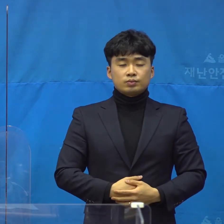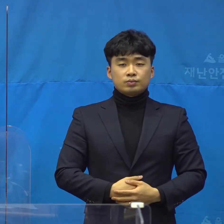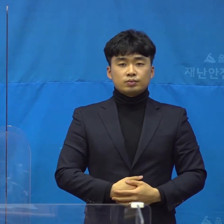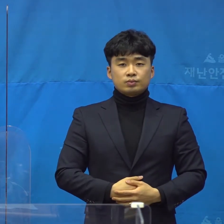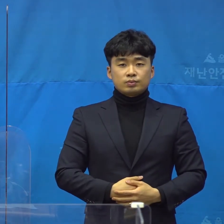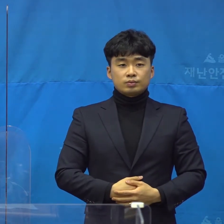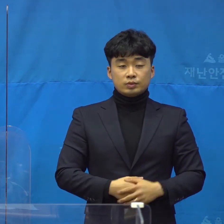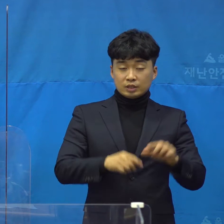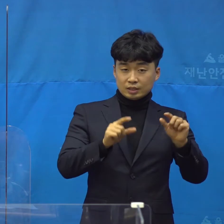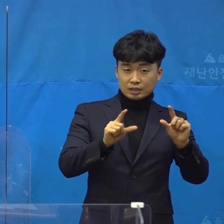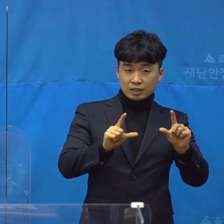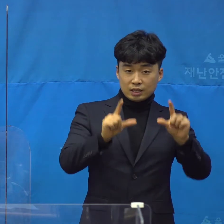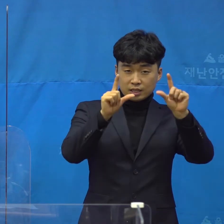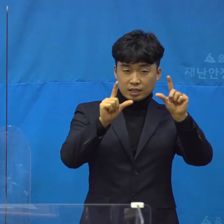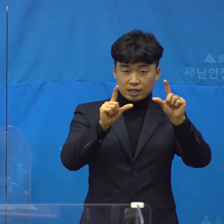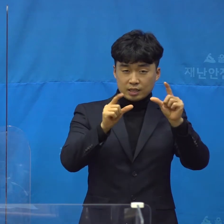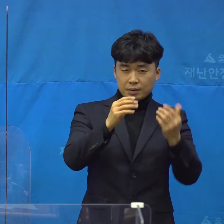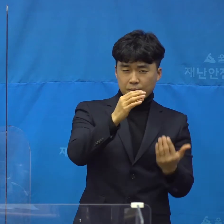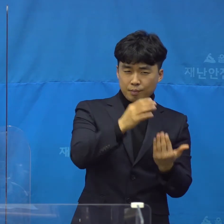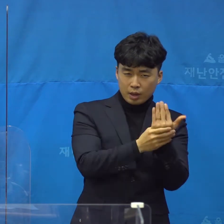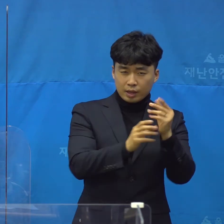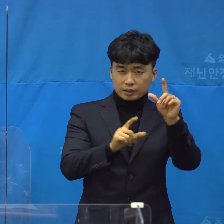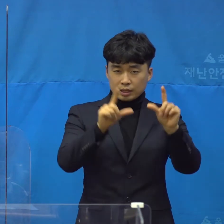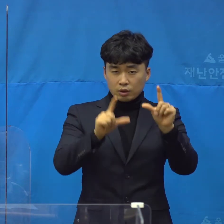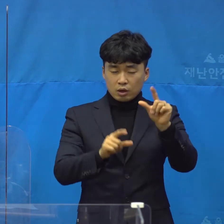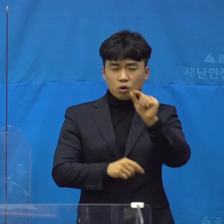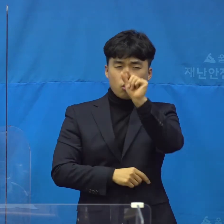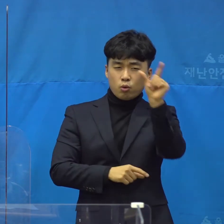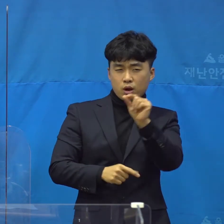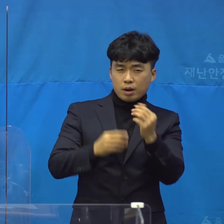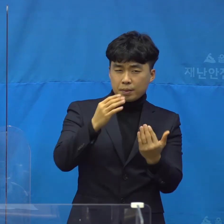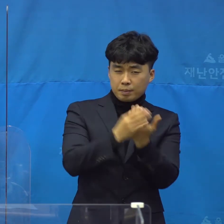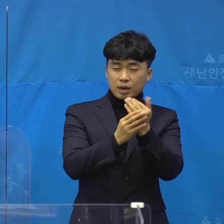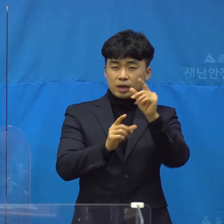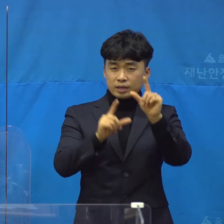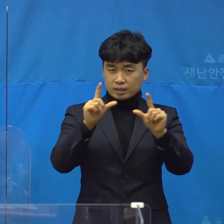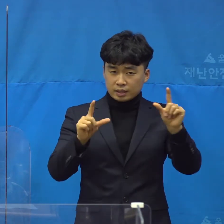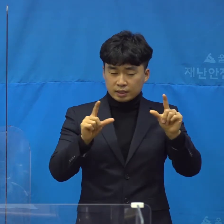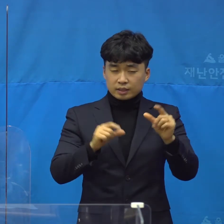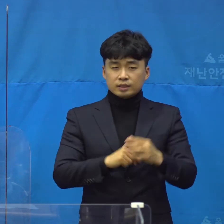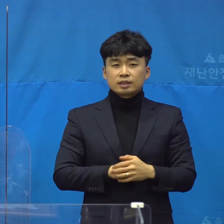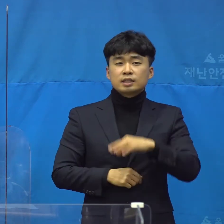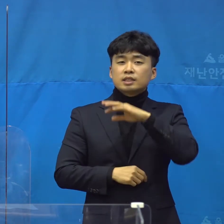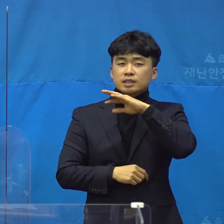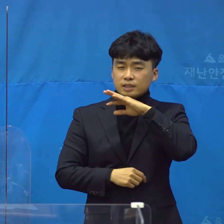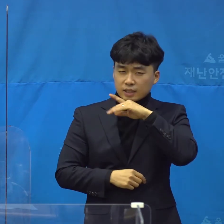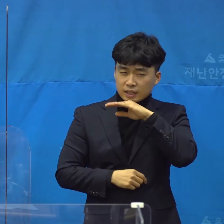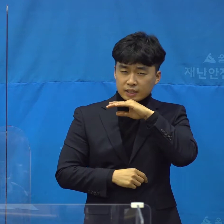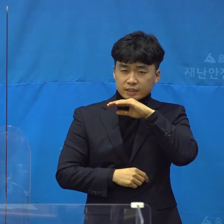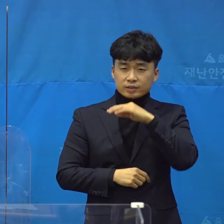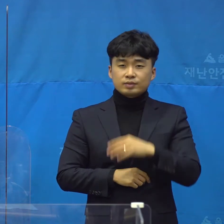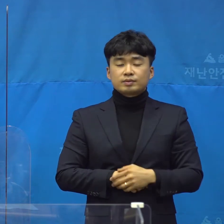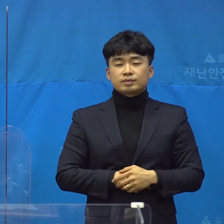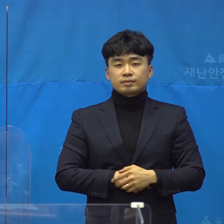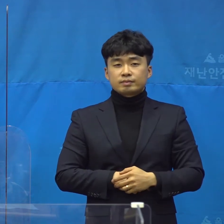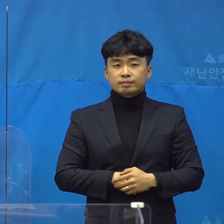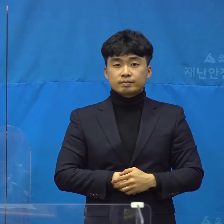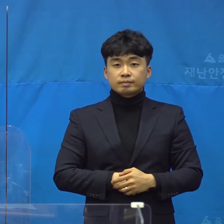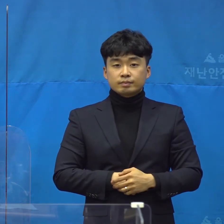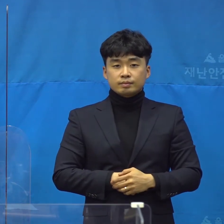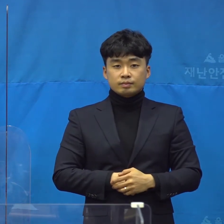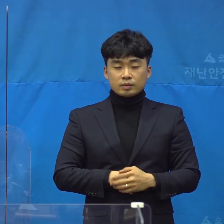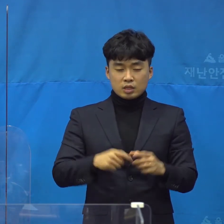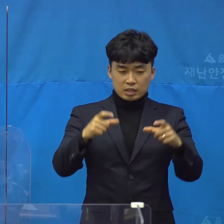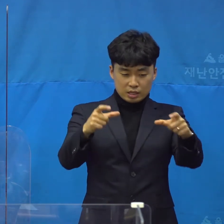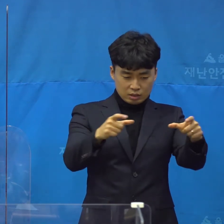일자별 발생 현황과 월별 발생 현황, 연령대별 현황,